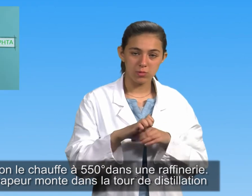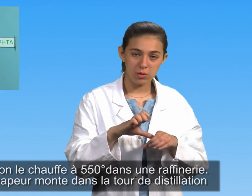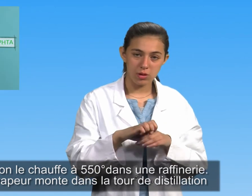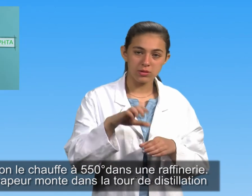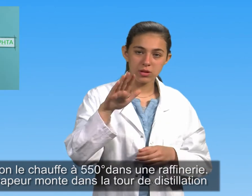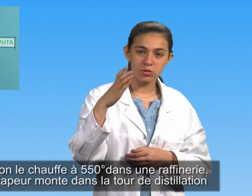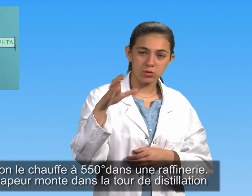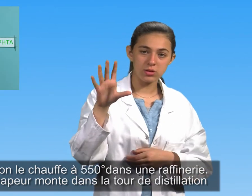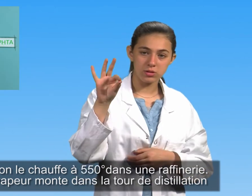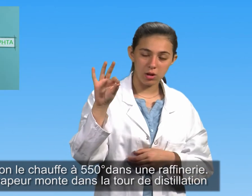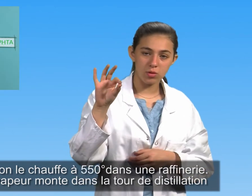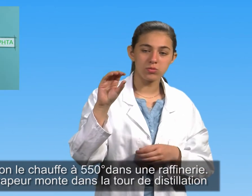degrés dans une raffinerie.